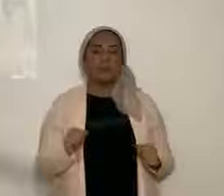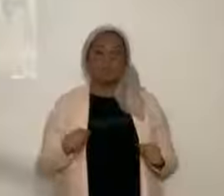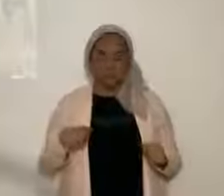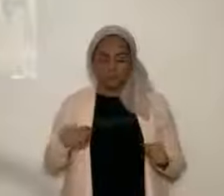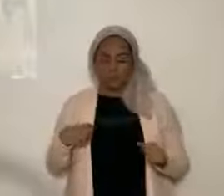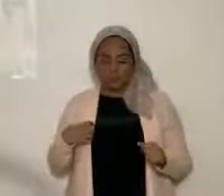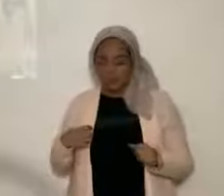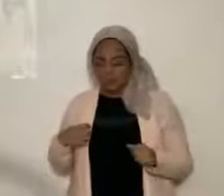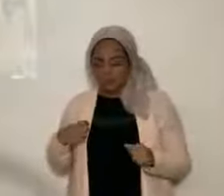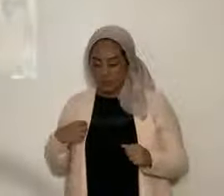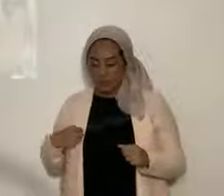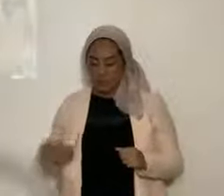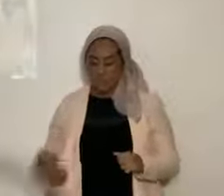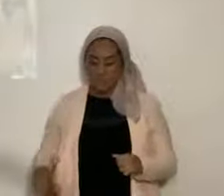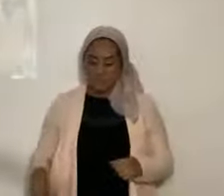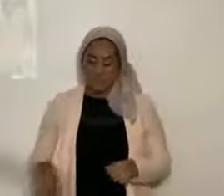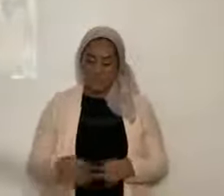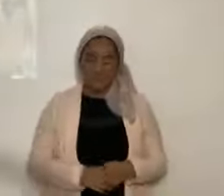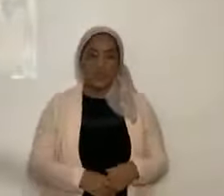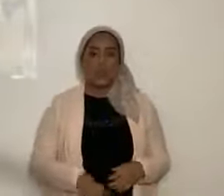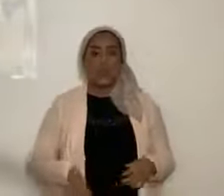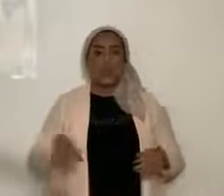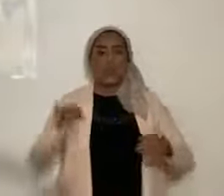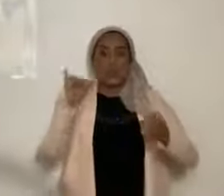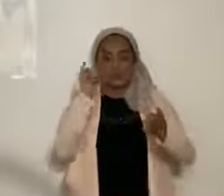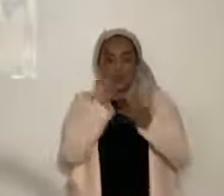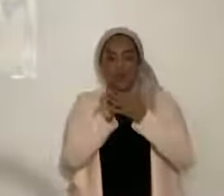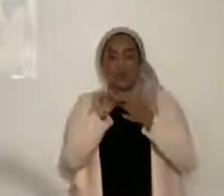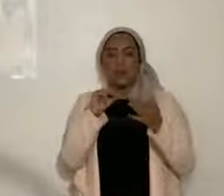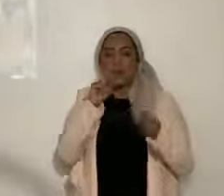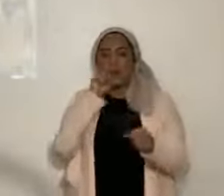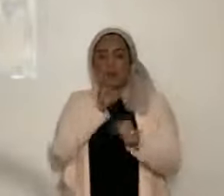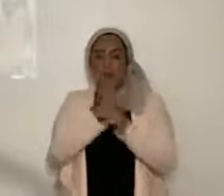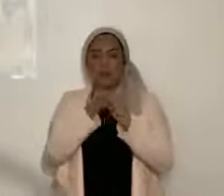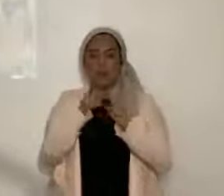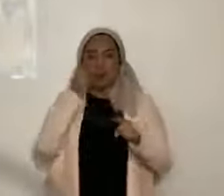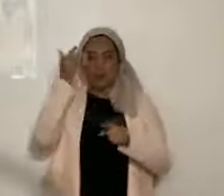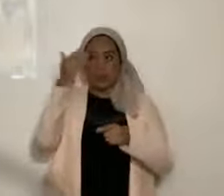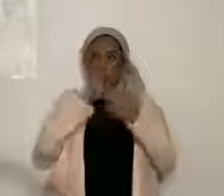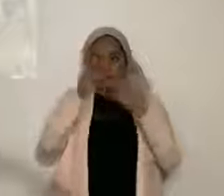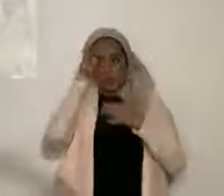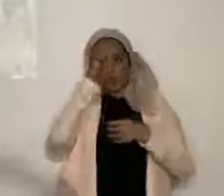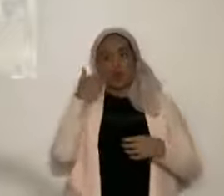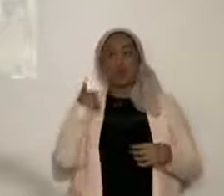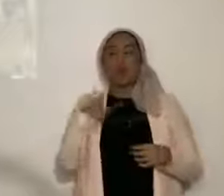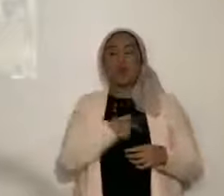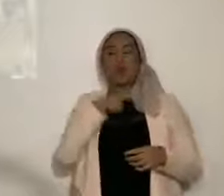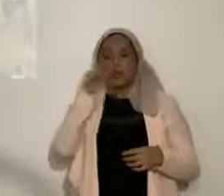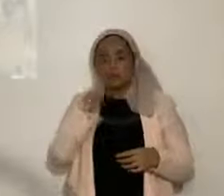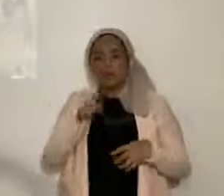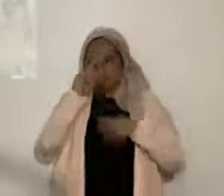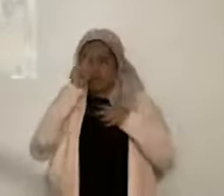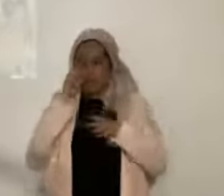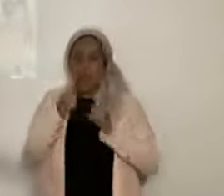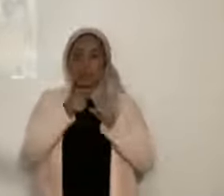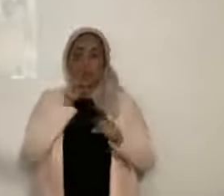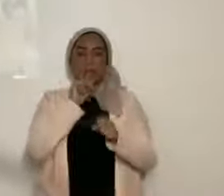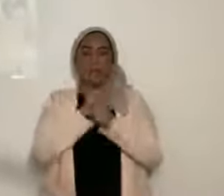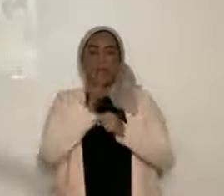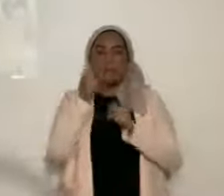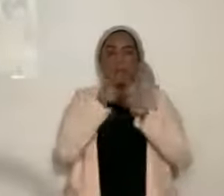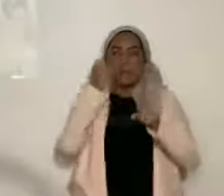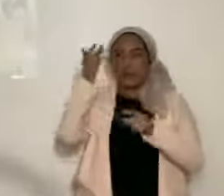1:10 y 5:9. Esas son promesas del Eterno. Entonces nosotros nos tenemos que tomar de las promesas del